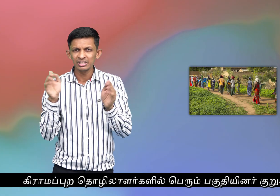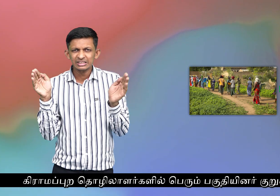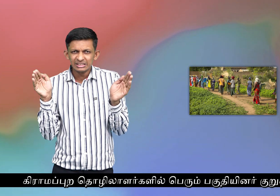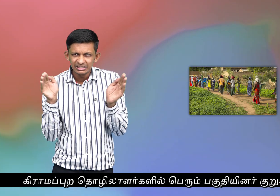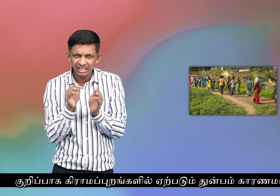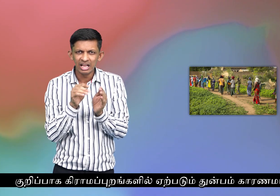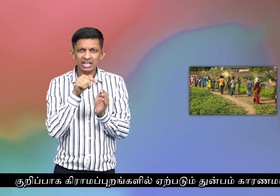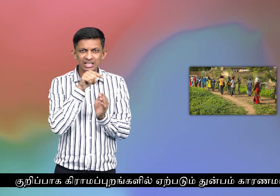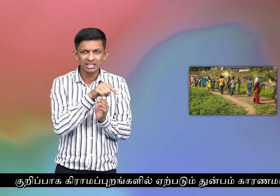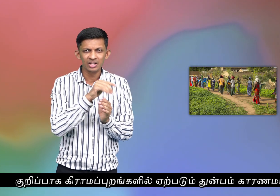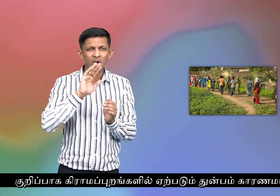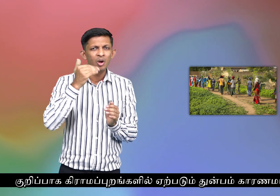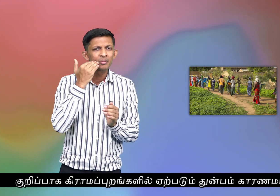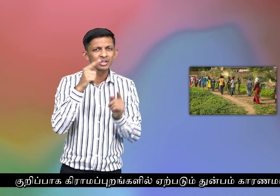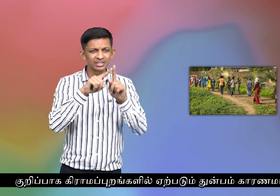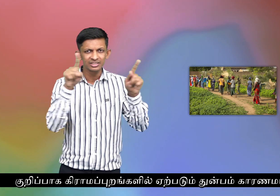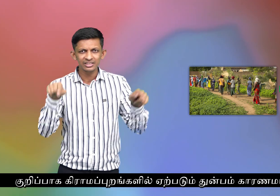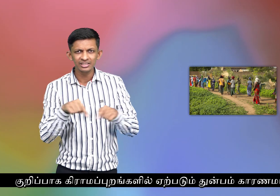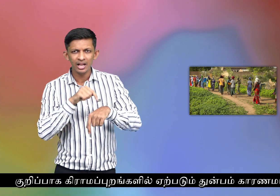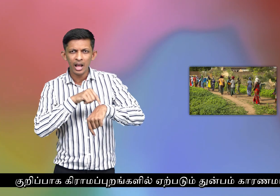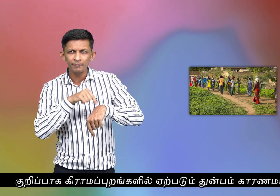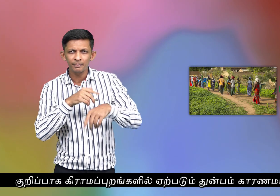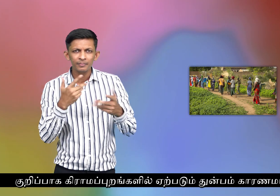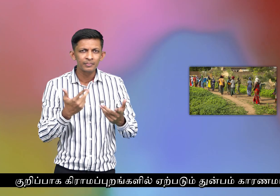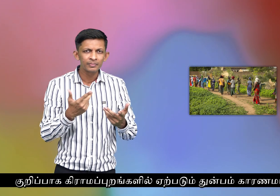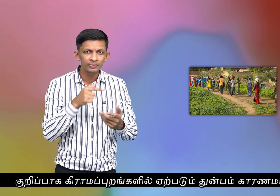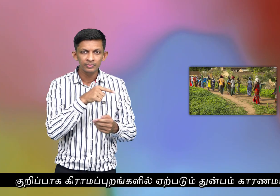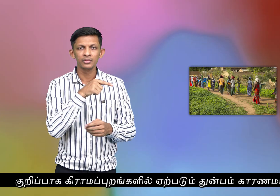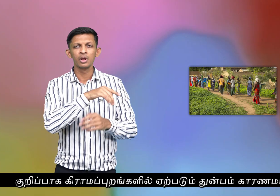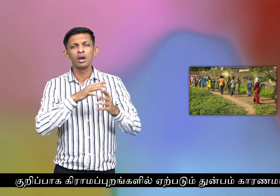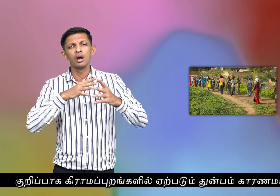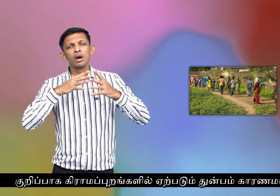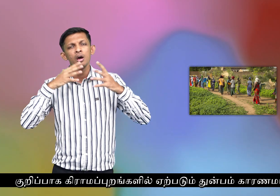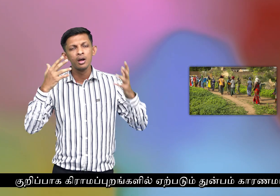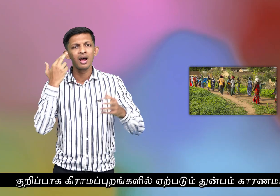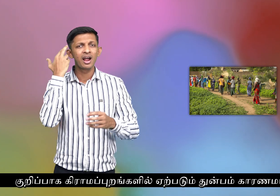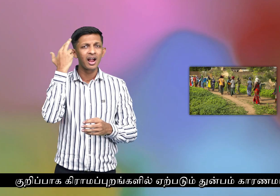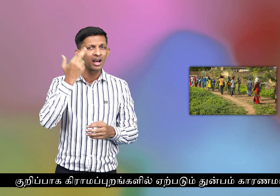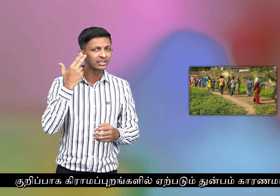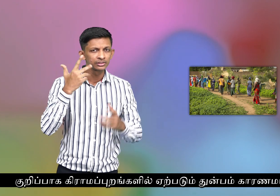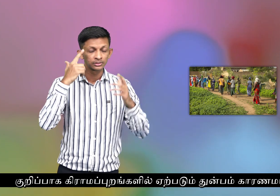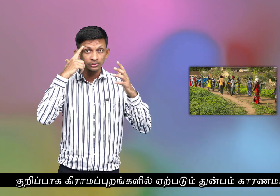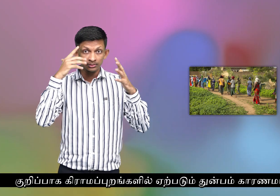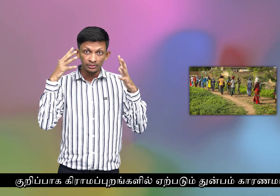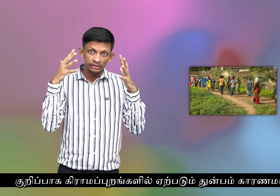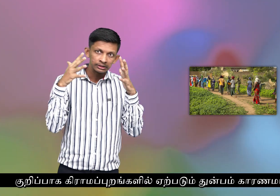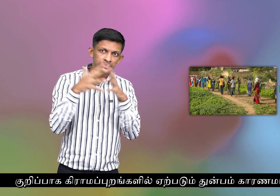மற்றும் குறிப்பாக கிராமப்புறங்களில் ஏற்படும் துன்பம் காரணமாக இடம்பெயர்கின்றனர்.